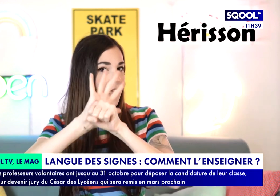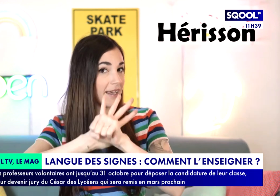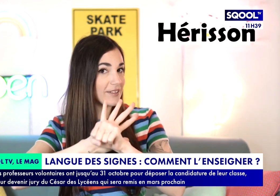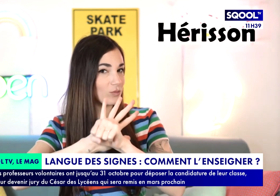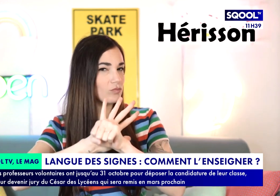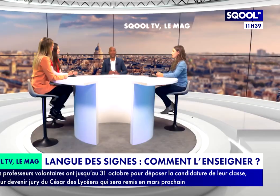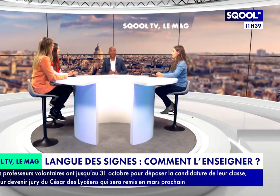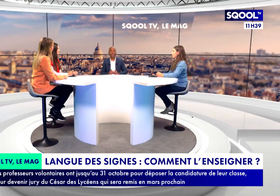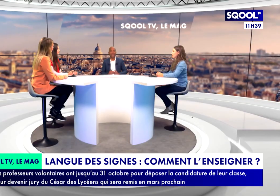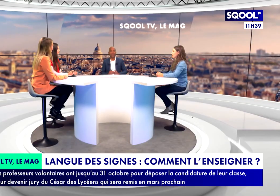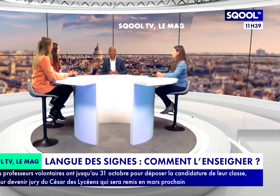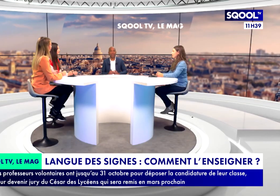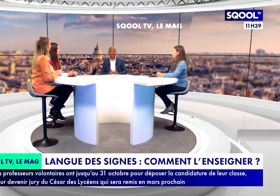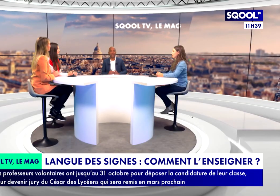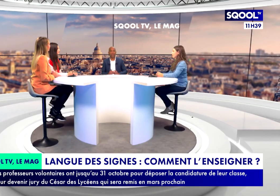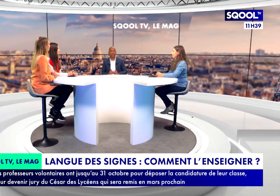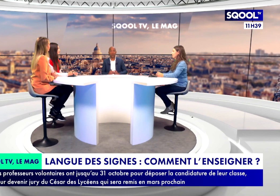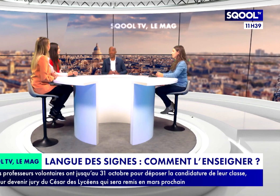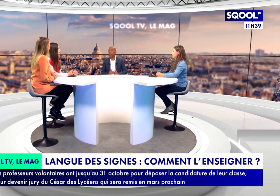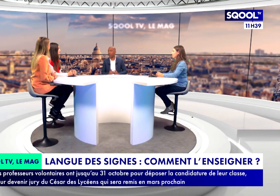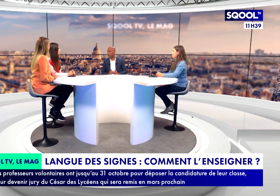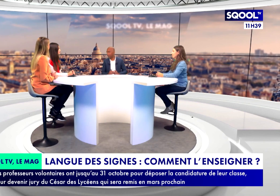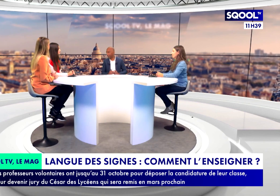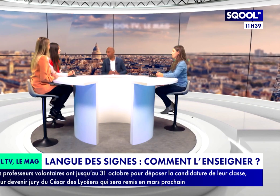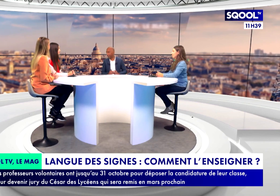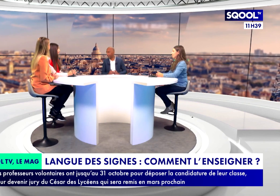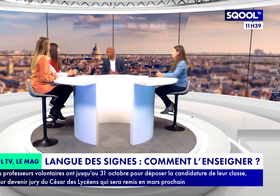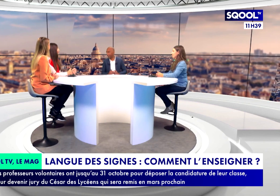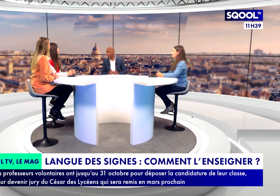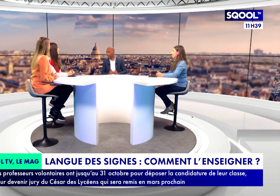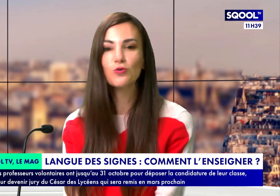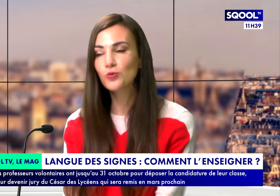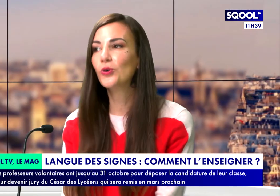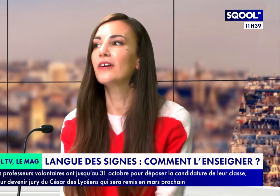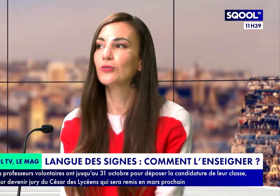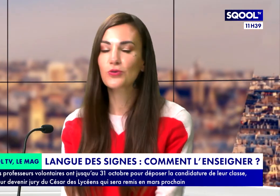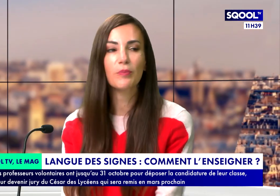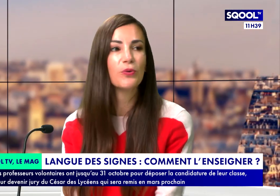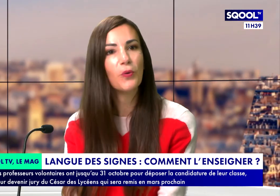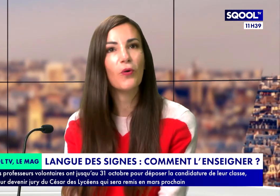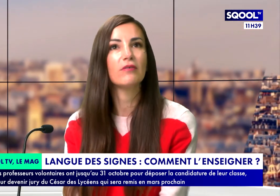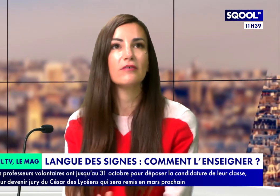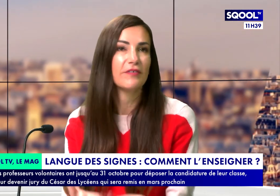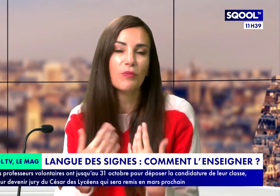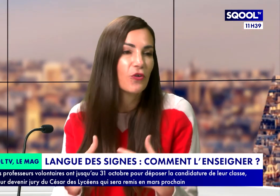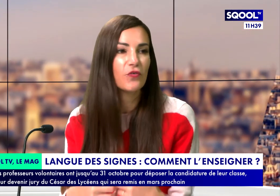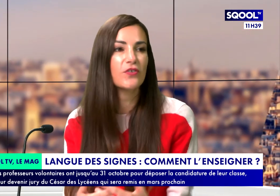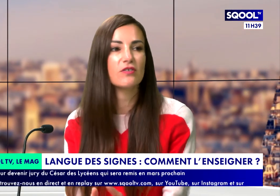Hérisson. Marie, comment cette chaîne a vu le jour ? Elle a vu le jour, tout simplement, ça vient de mon enfance. J